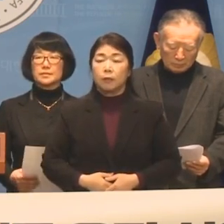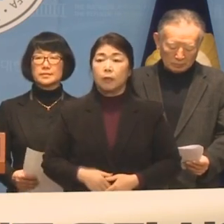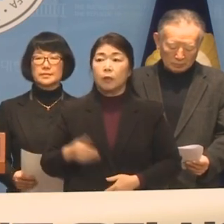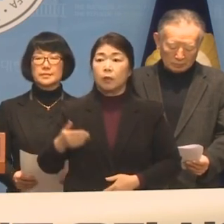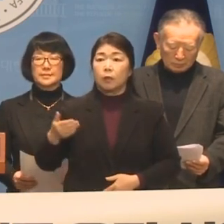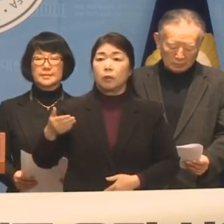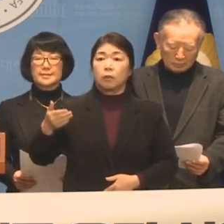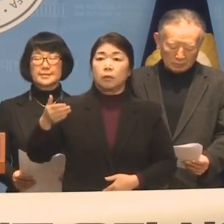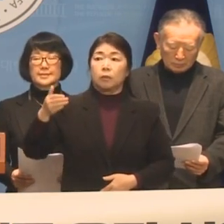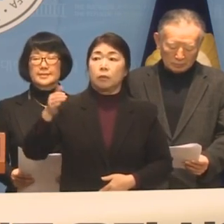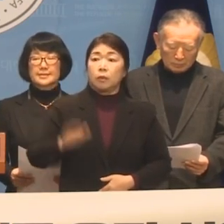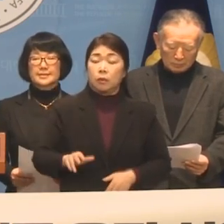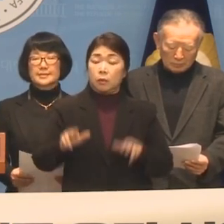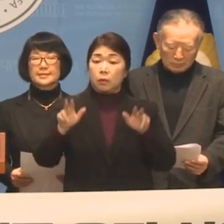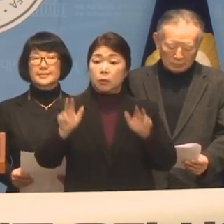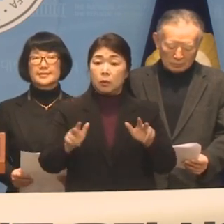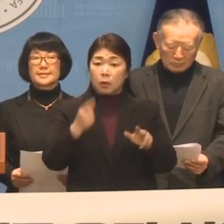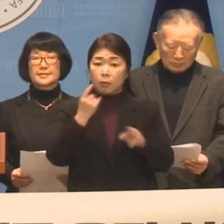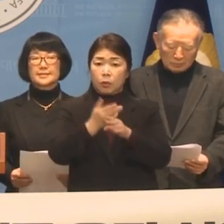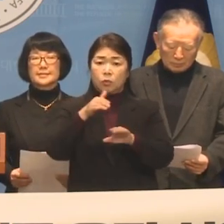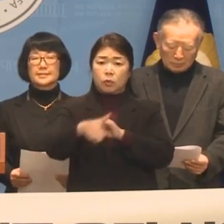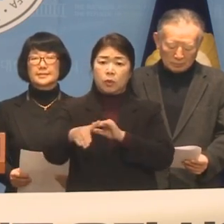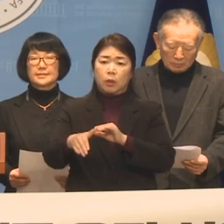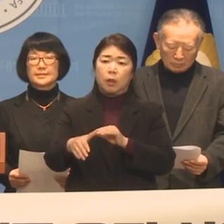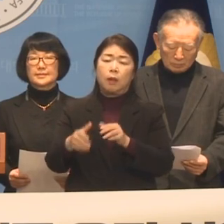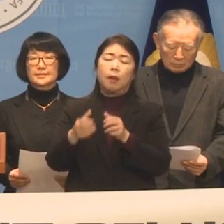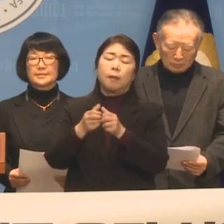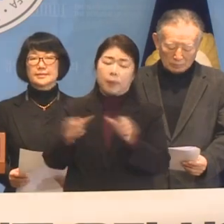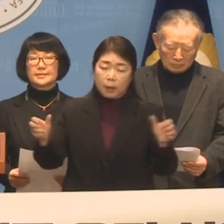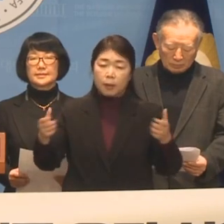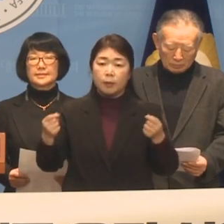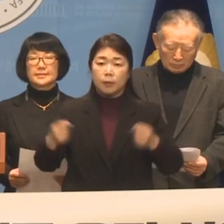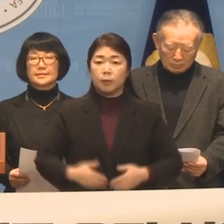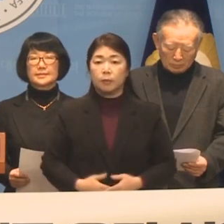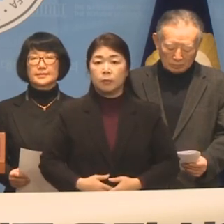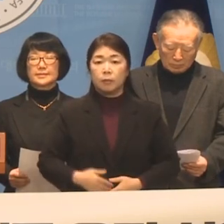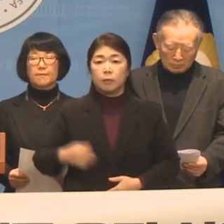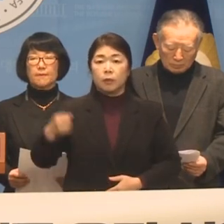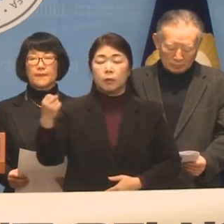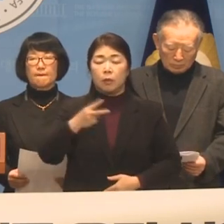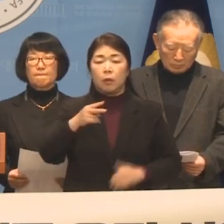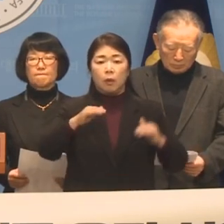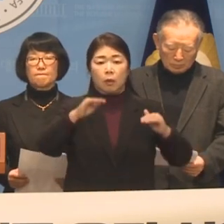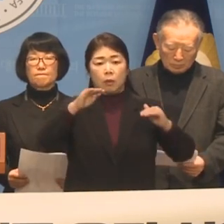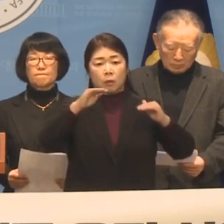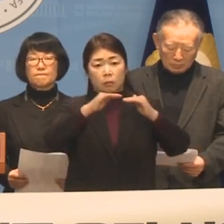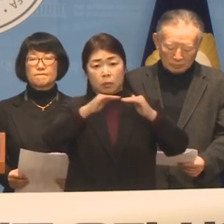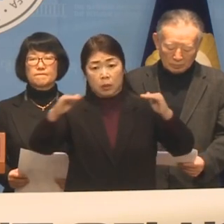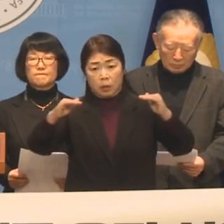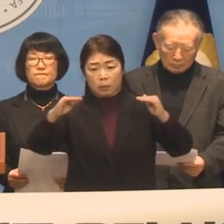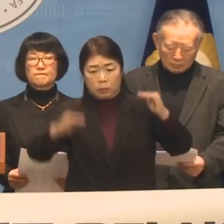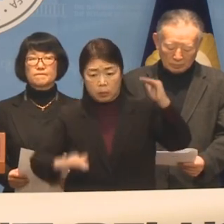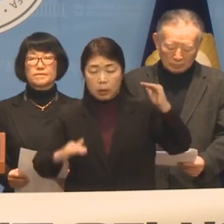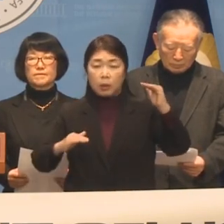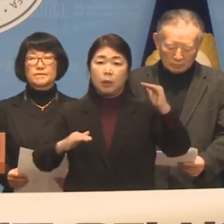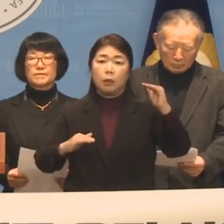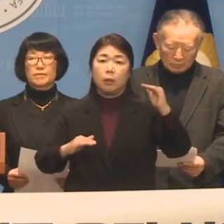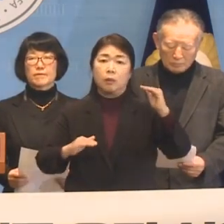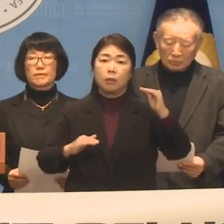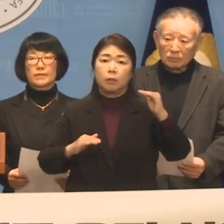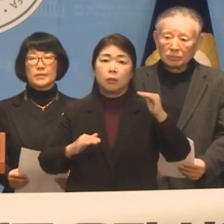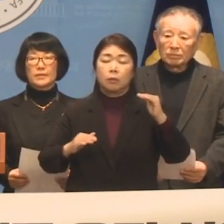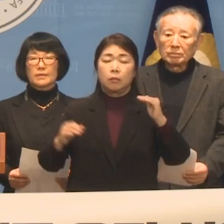그런데 지금 현재 민주주의는 파괴되고 있고, 그리고 불평등 확대와 민생 파탄,